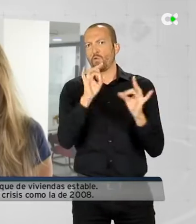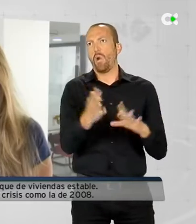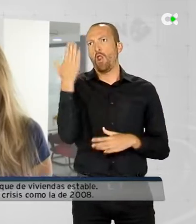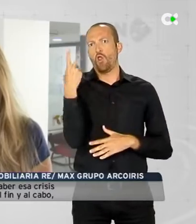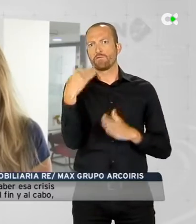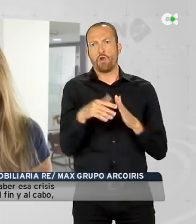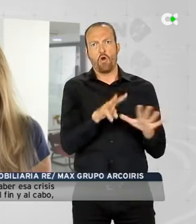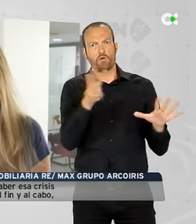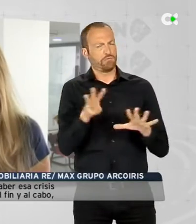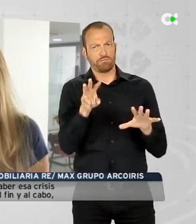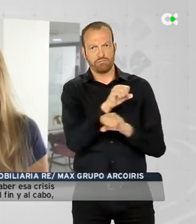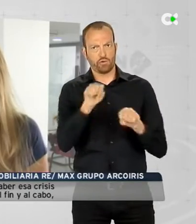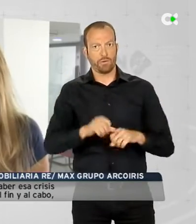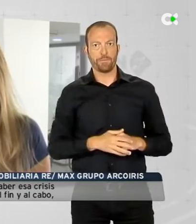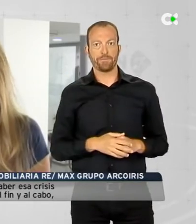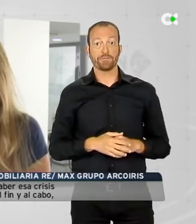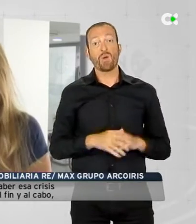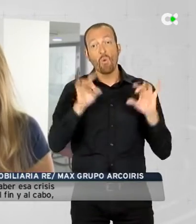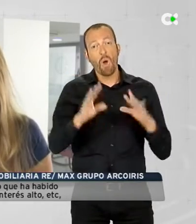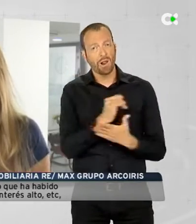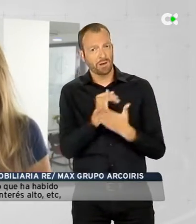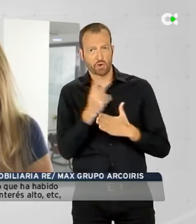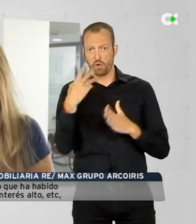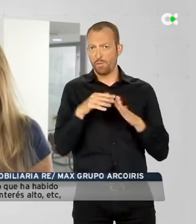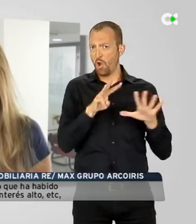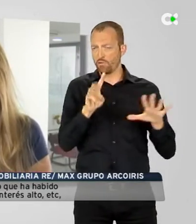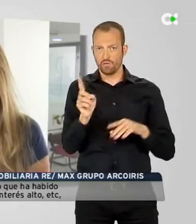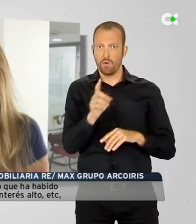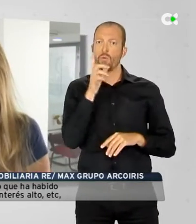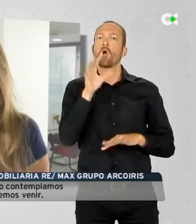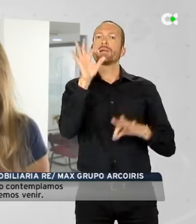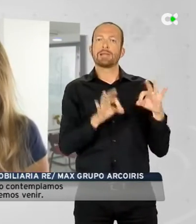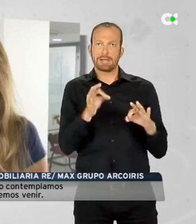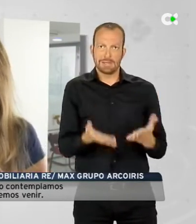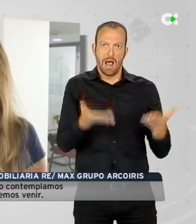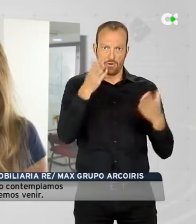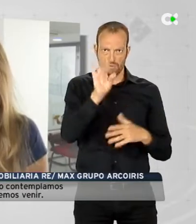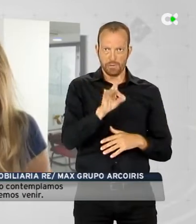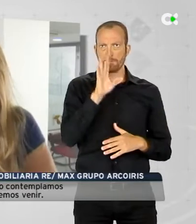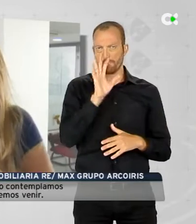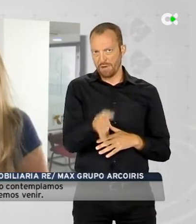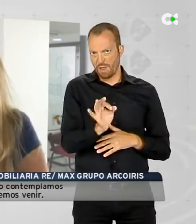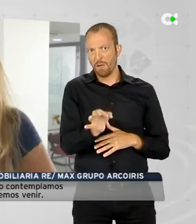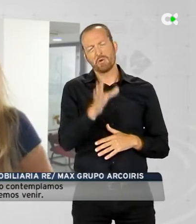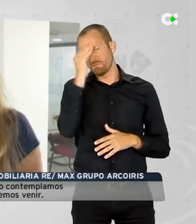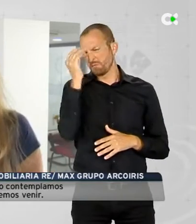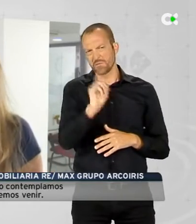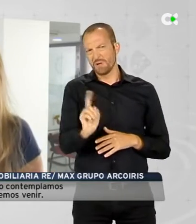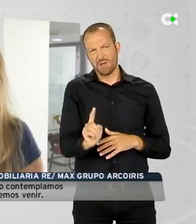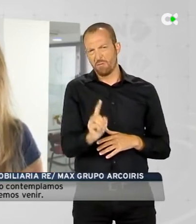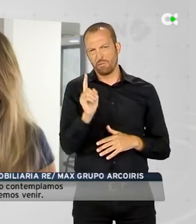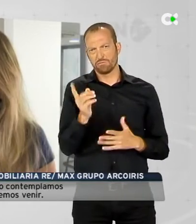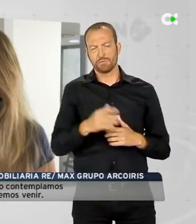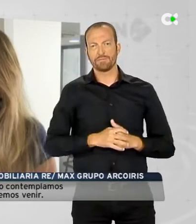No va a haber esa crisis porque al fin y al cabo sí es cierto que ha habido un tipo de interés alto, etcétera, pero no, ni lo contemplamos ni lo vemos